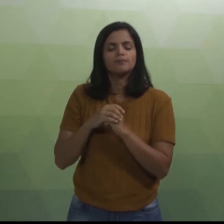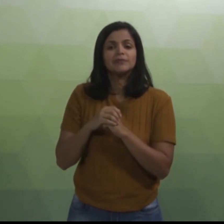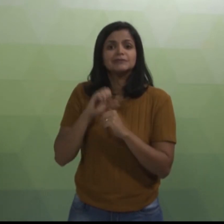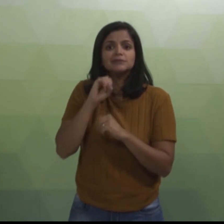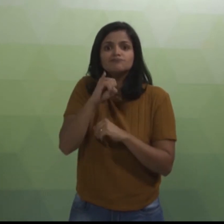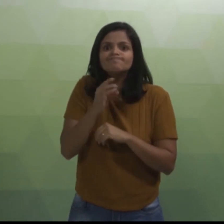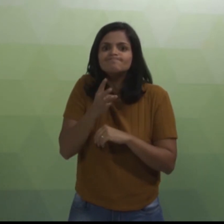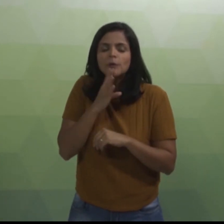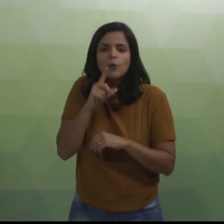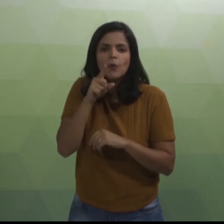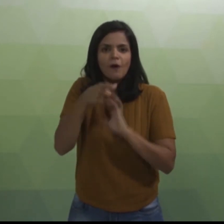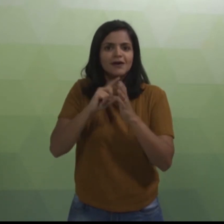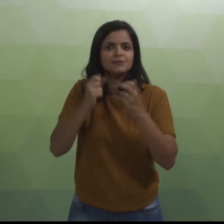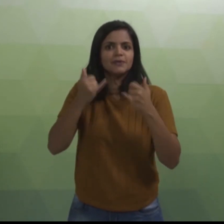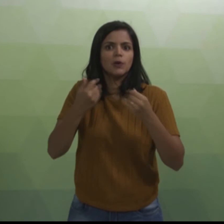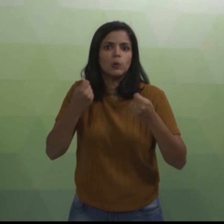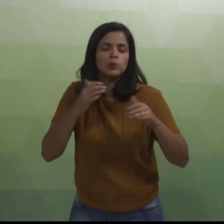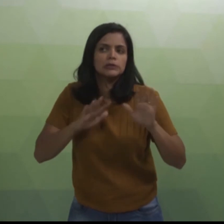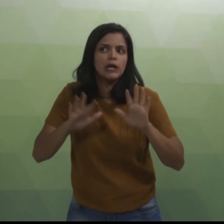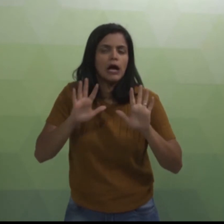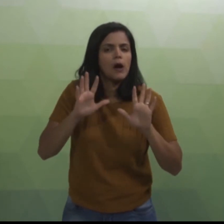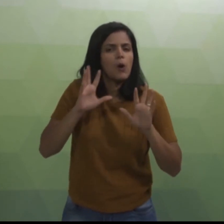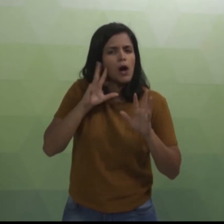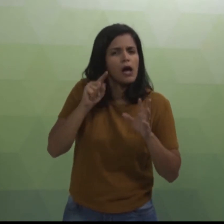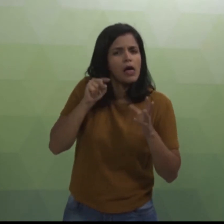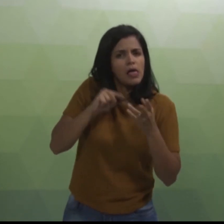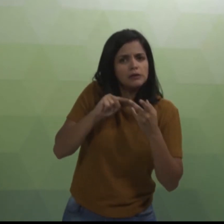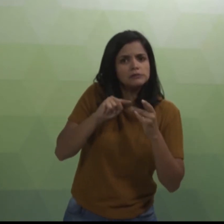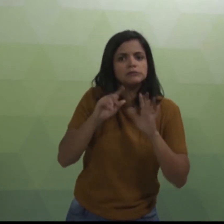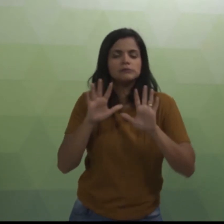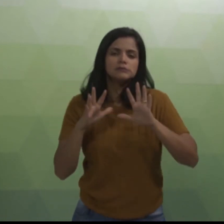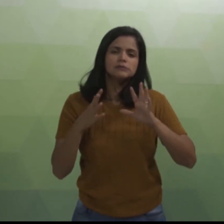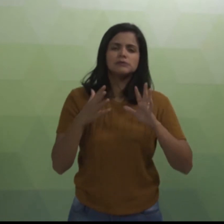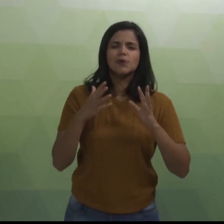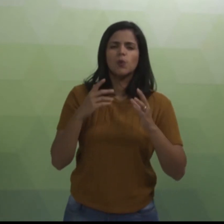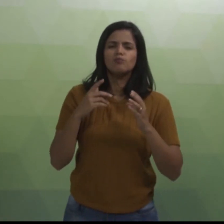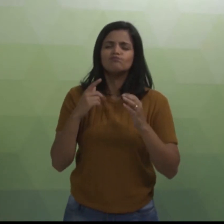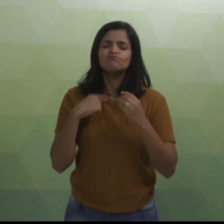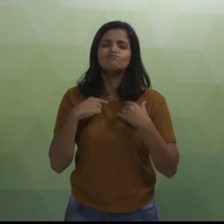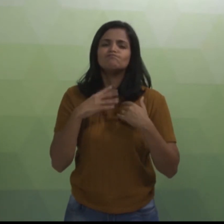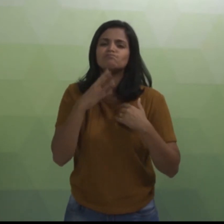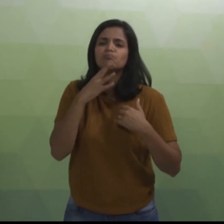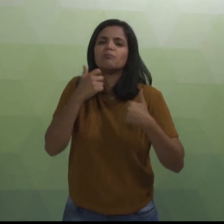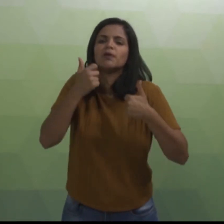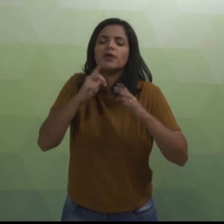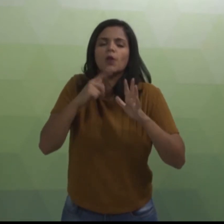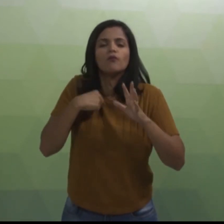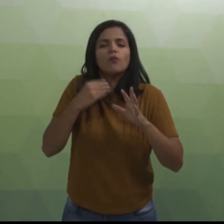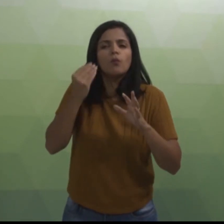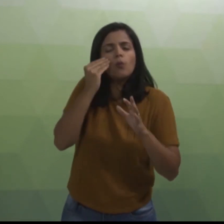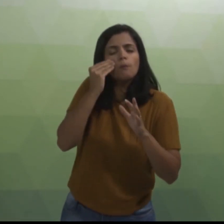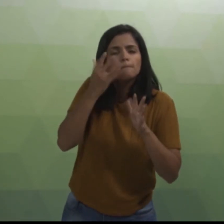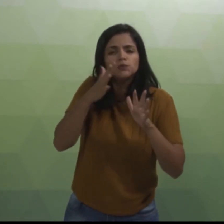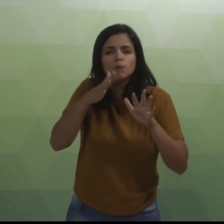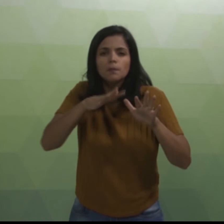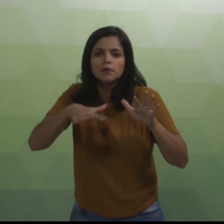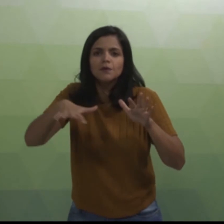Se eu não conheço do que se trata, então eu tenho que ter cuidado. Eu tenho que tentar fazer o mais